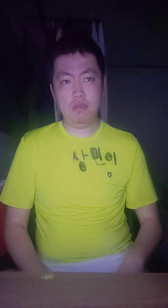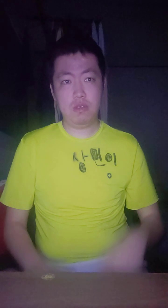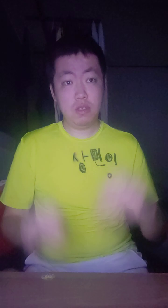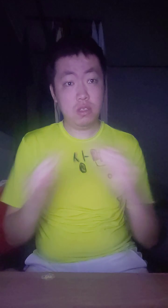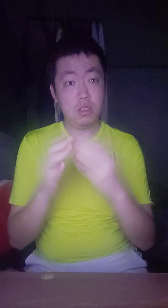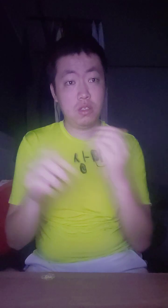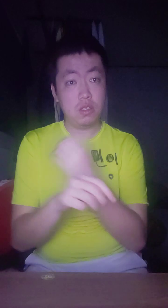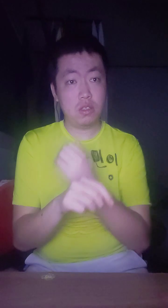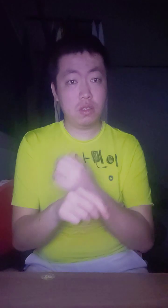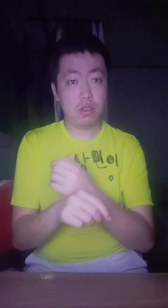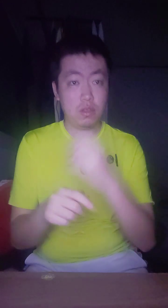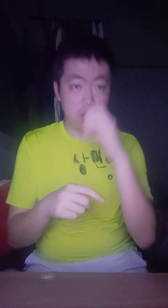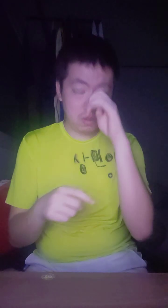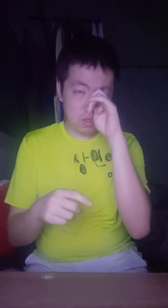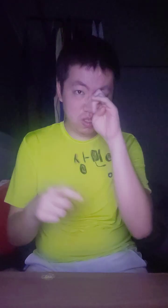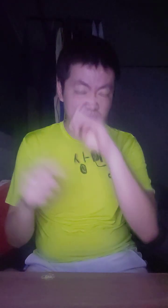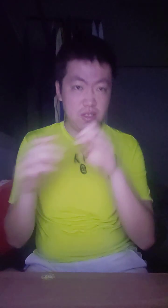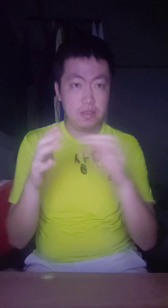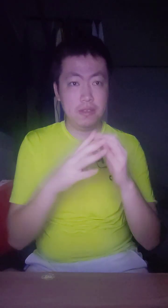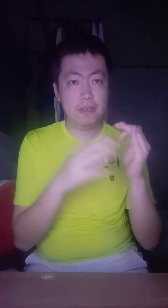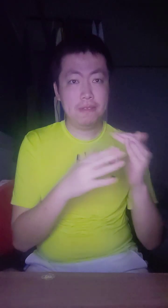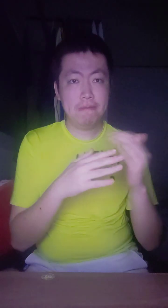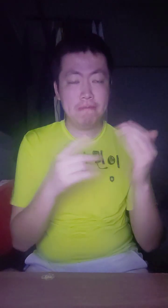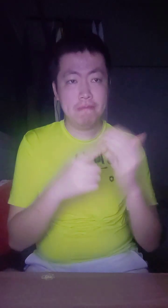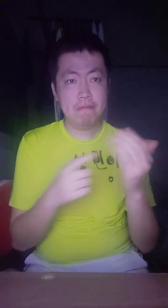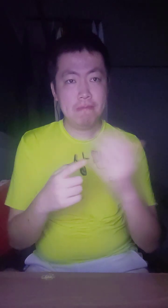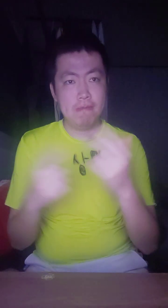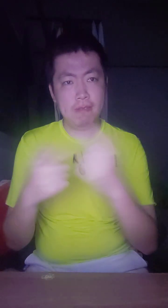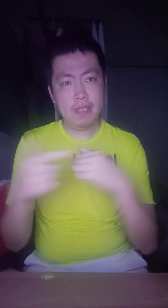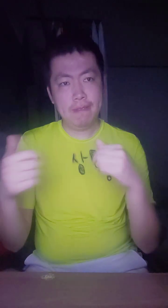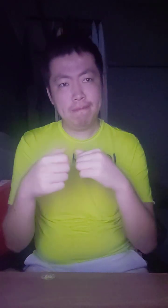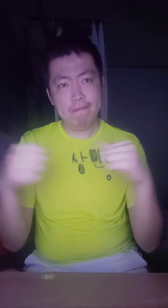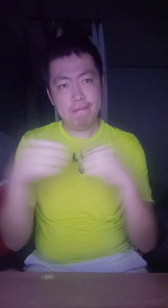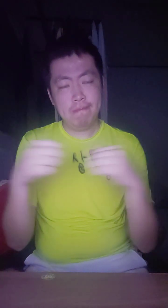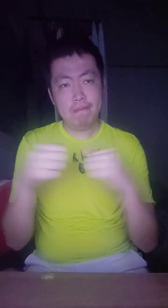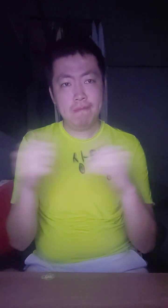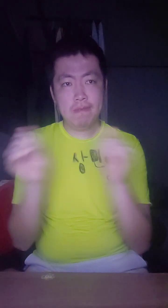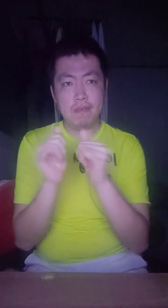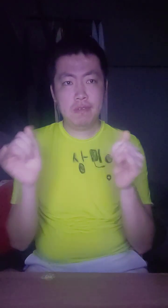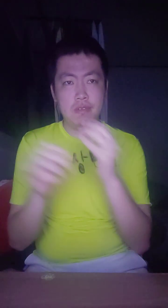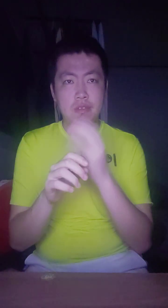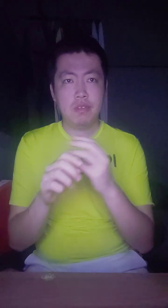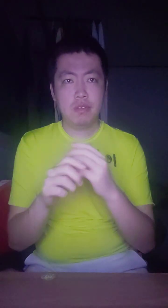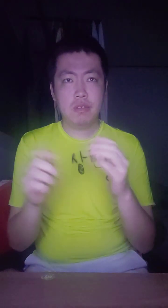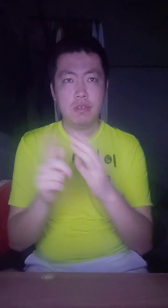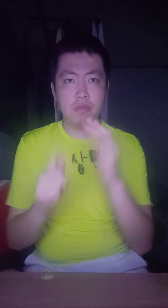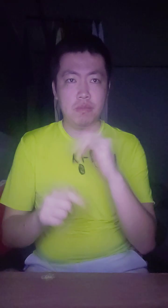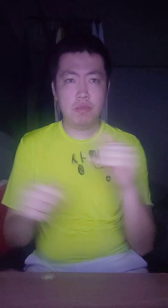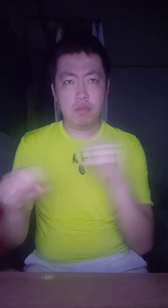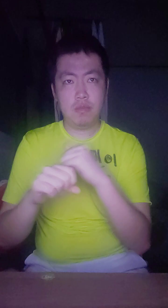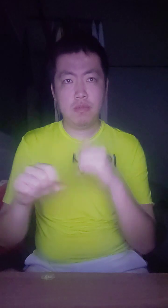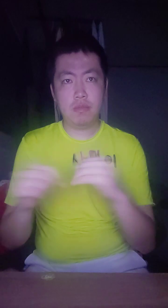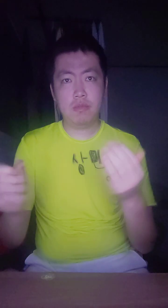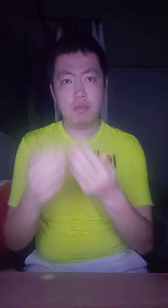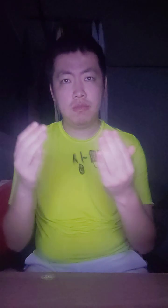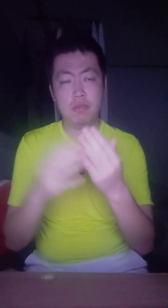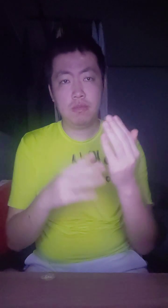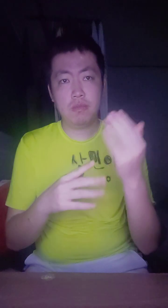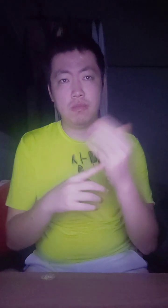시간이 끄니까 차라리 그냥 너네들이 싸워서 이긴 사람이 분할 수 있게. 폭행이 벌어진 현장입니다. 가해 학생들은